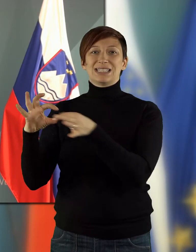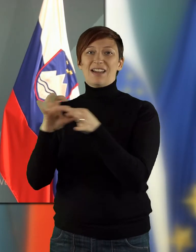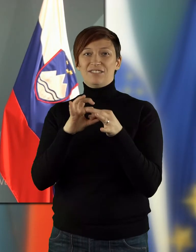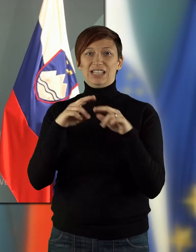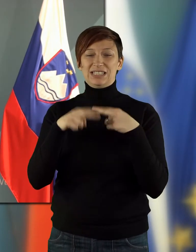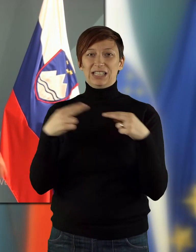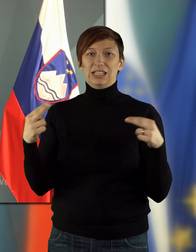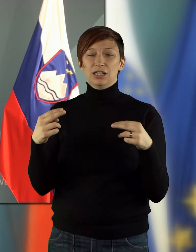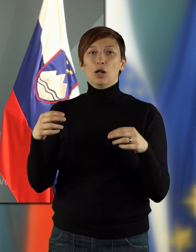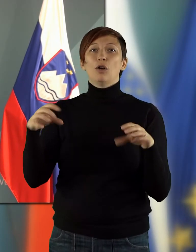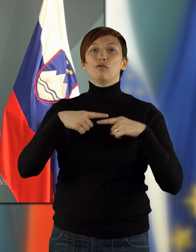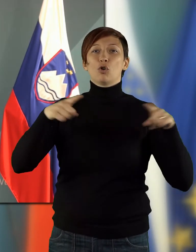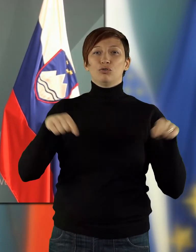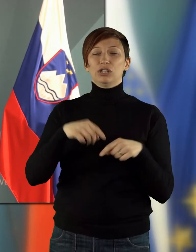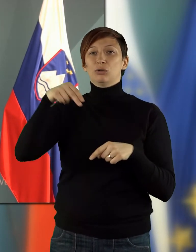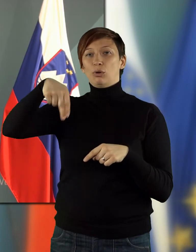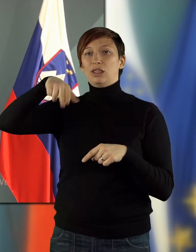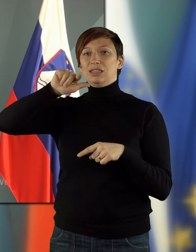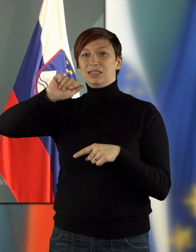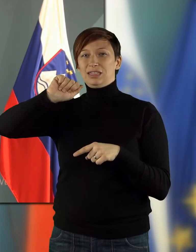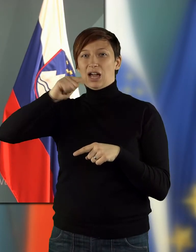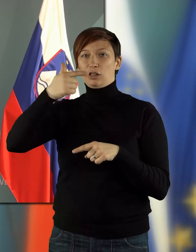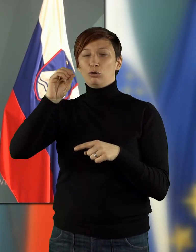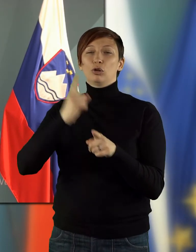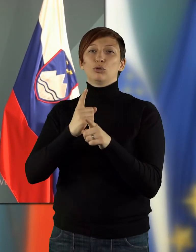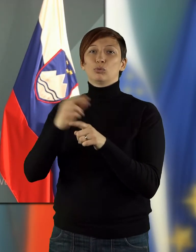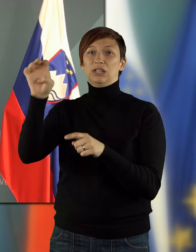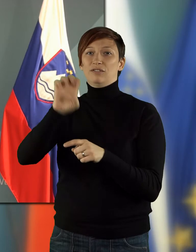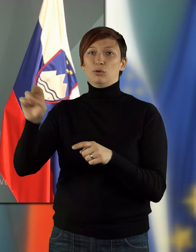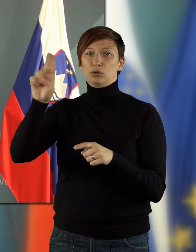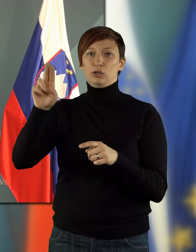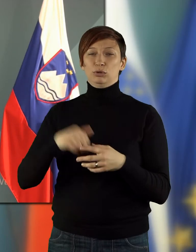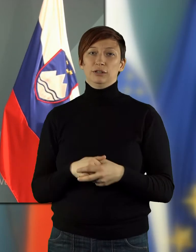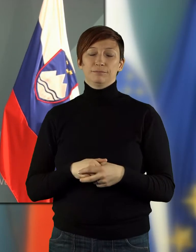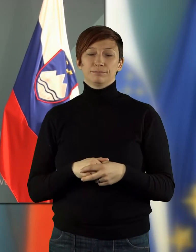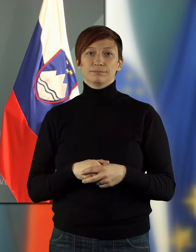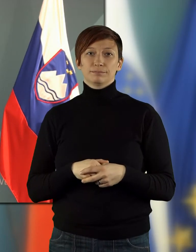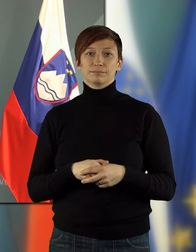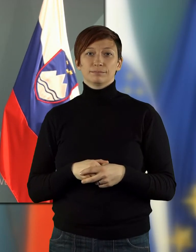skupaj z zavezniki, tako v okviru NATO, kot seveda tudi v okviru Evropske unije.